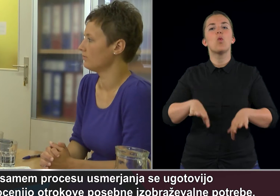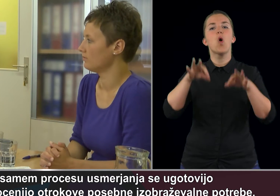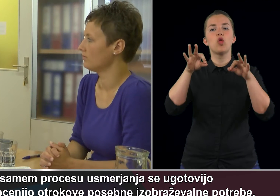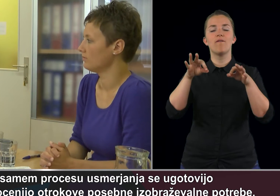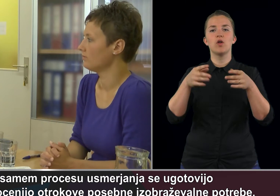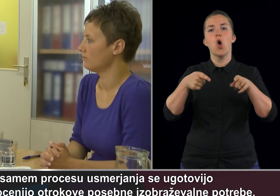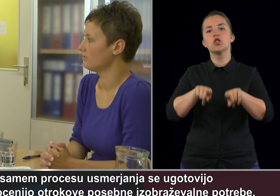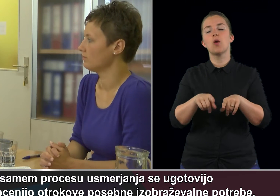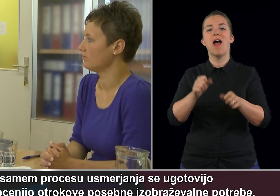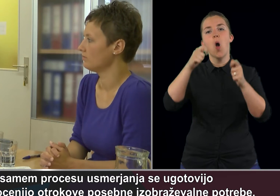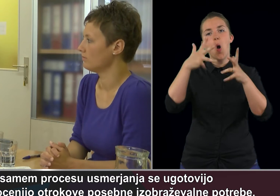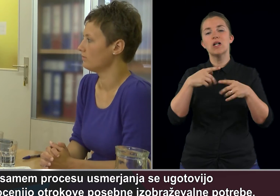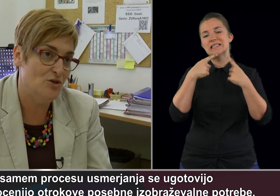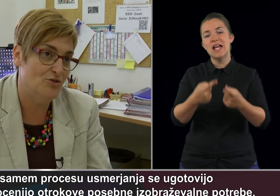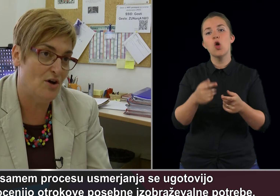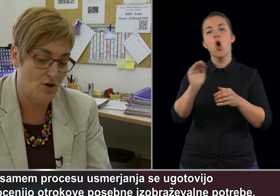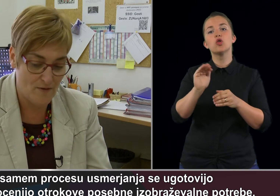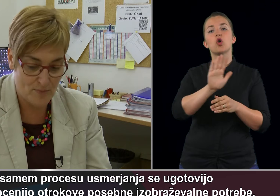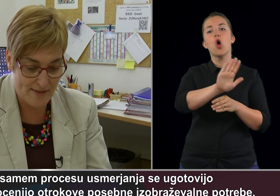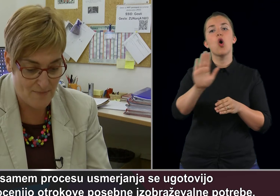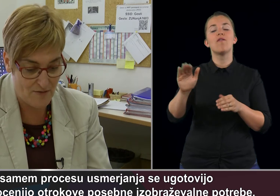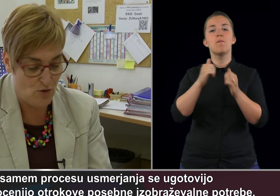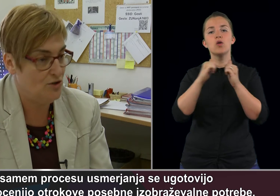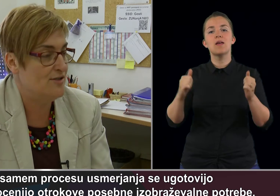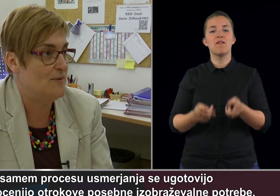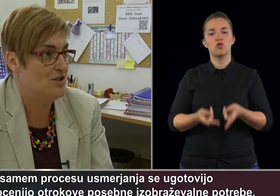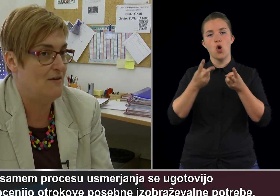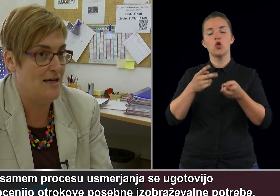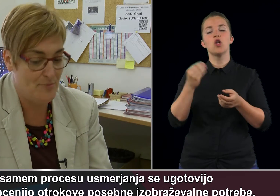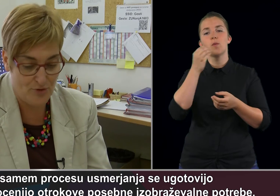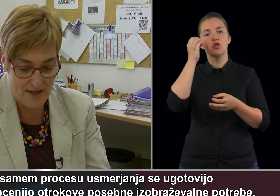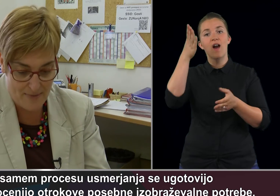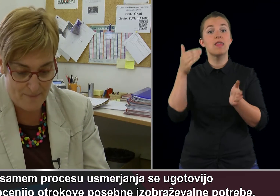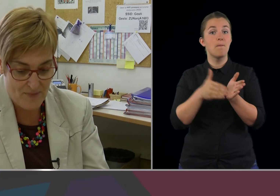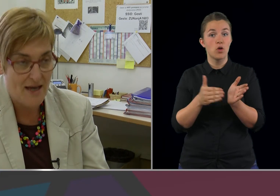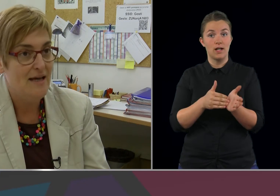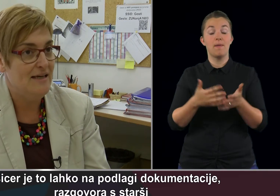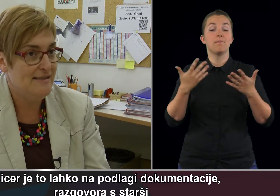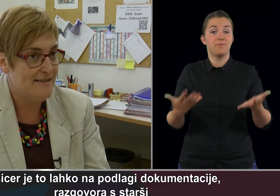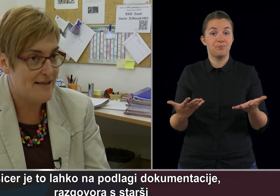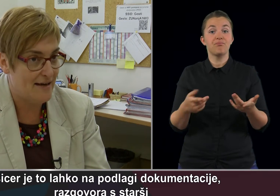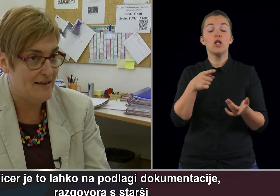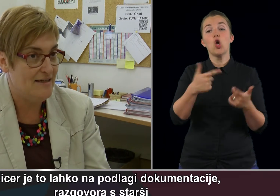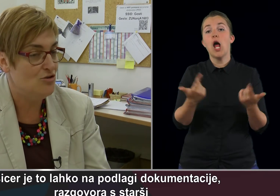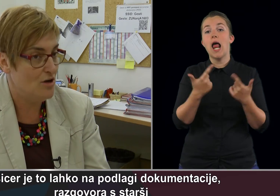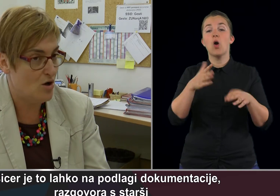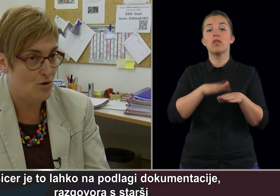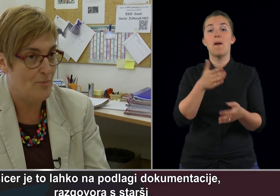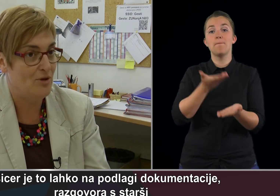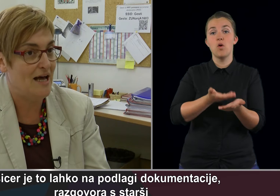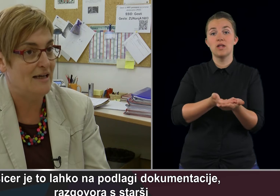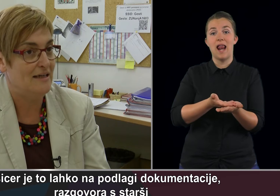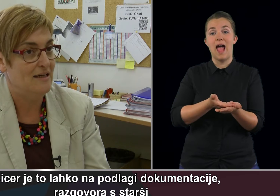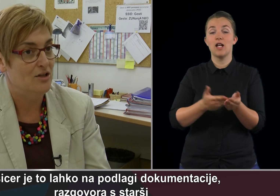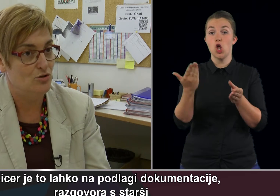se ugotovijo oziroma ocenijo otrokove posebne vzgojno-izobraževalne potrebe. In sicer je to lahko